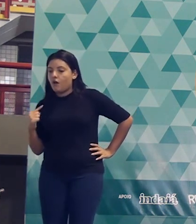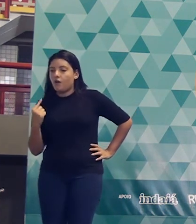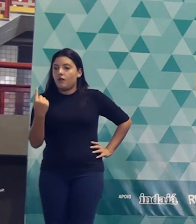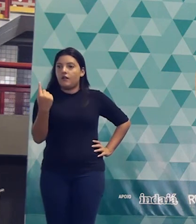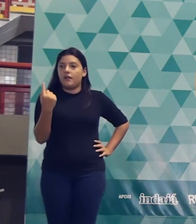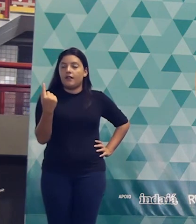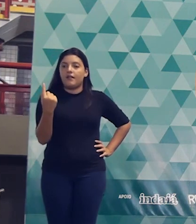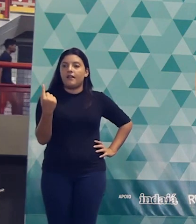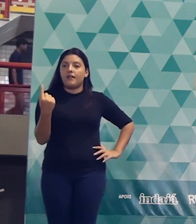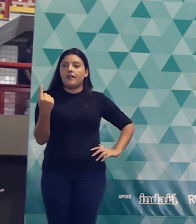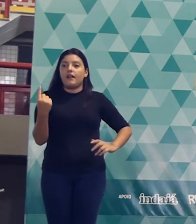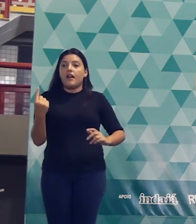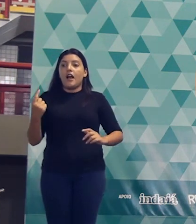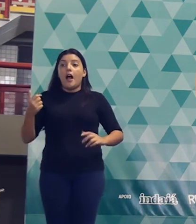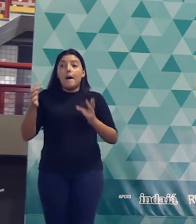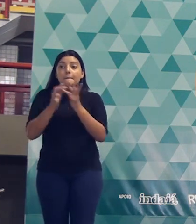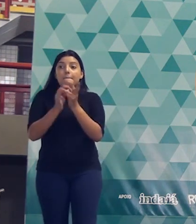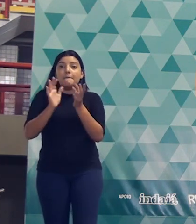matou.